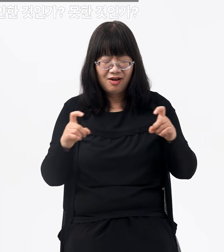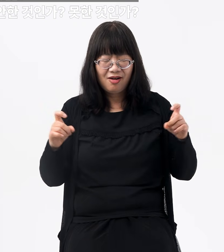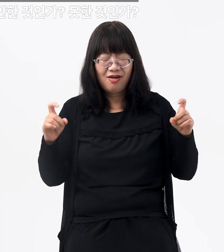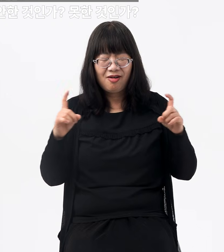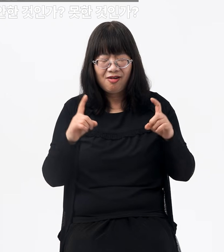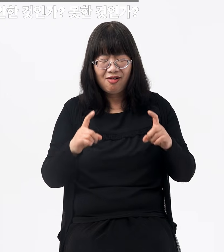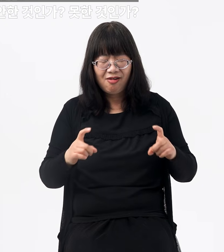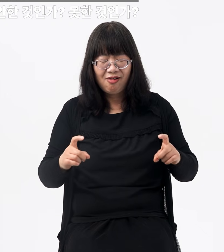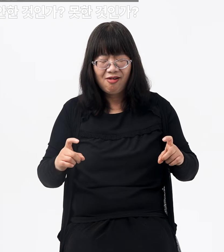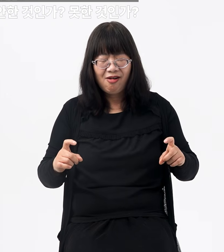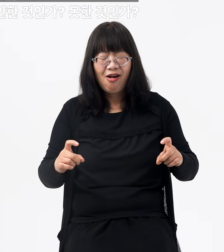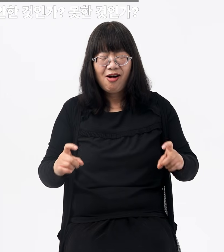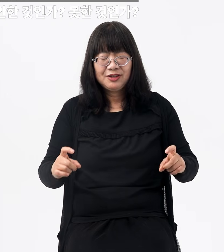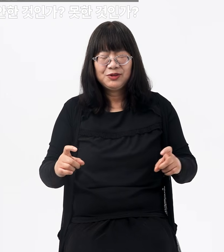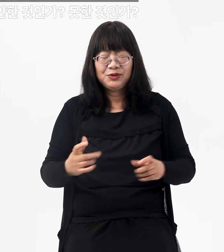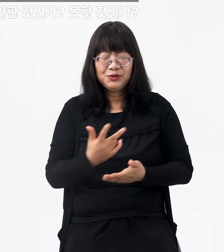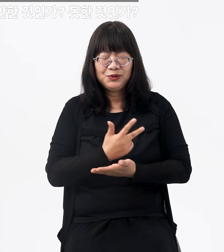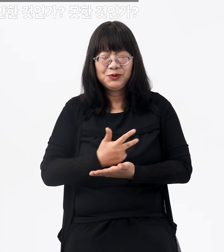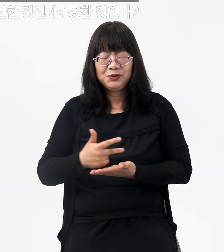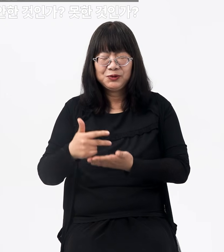산성,